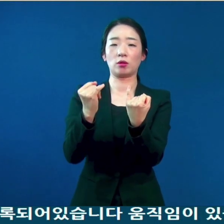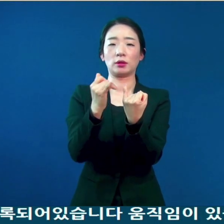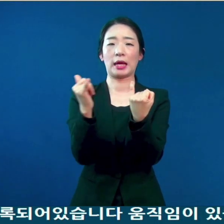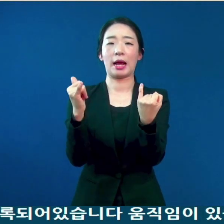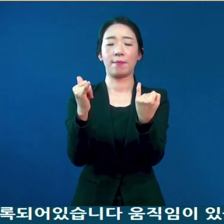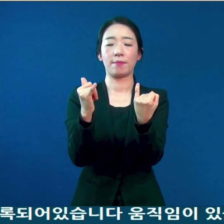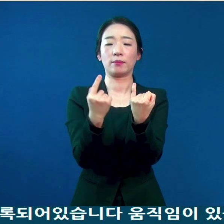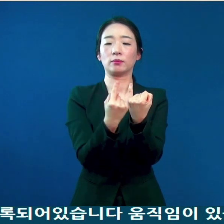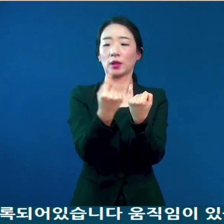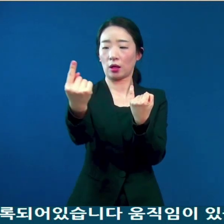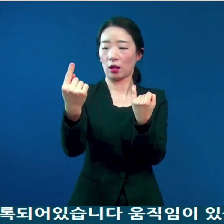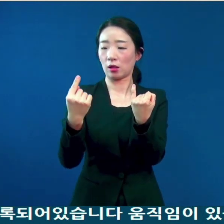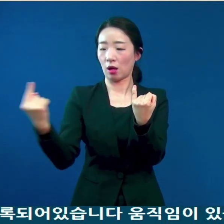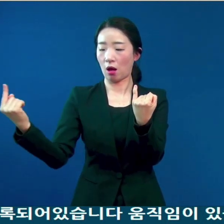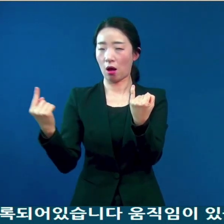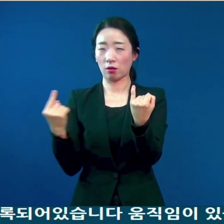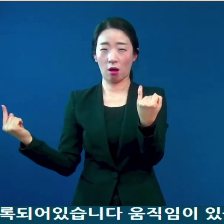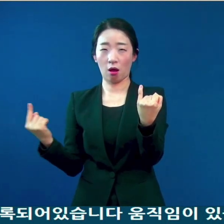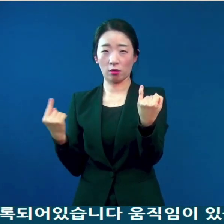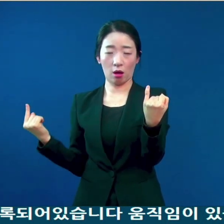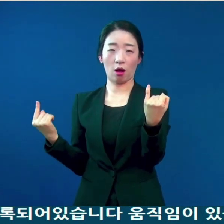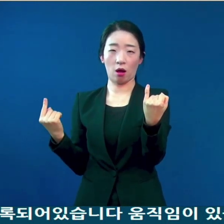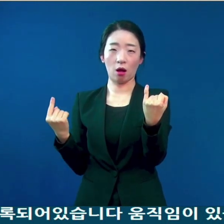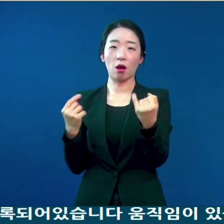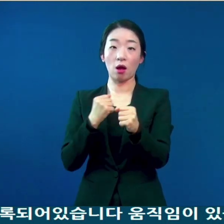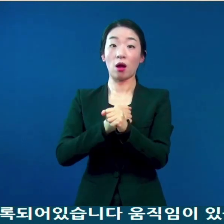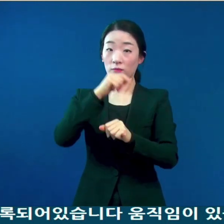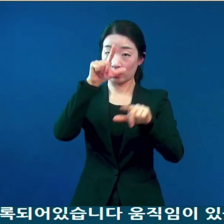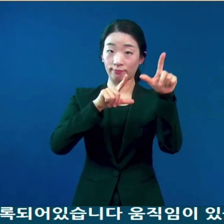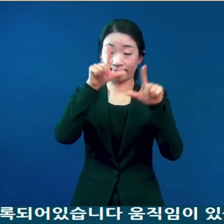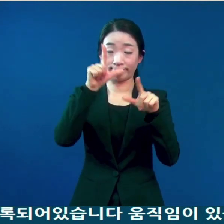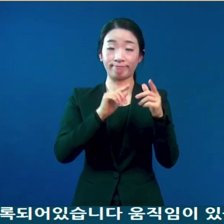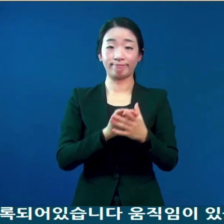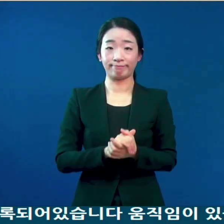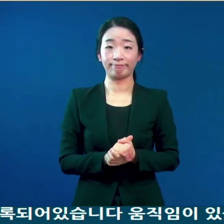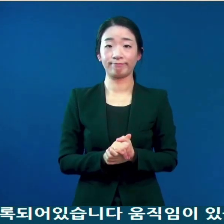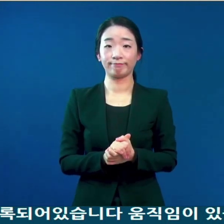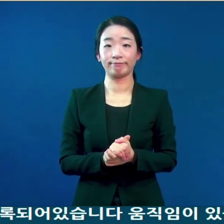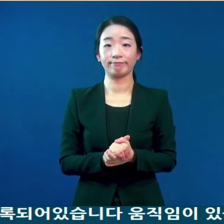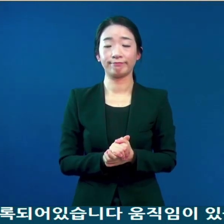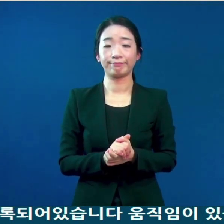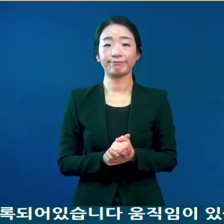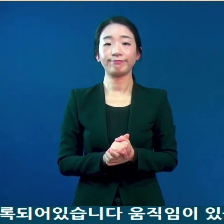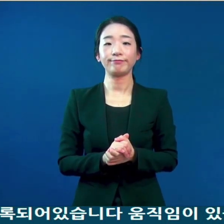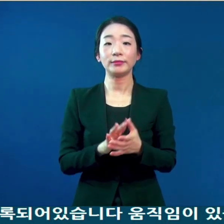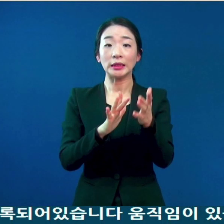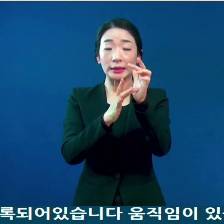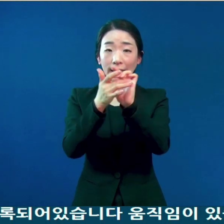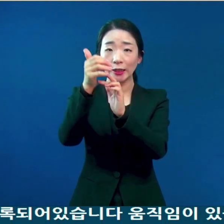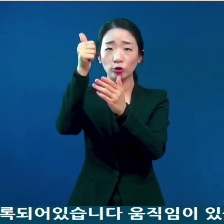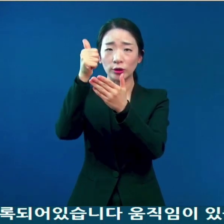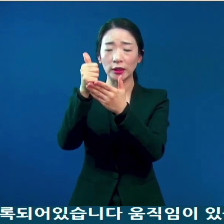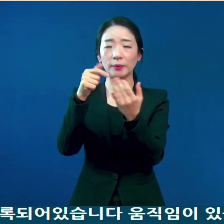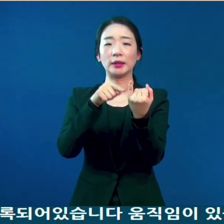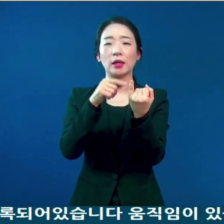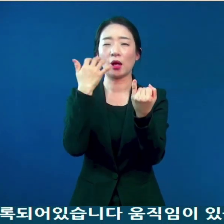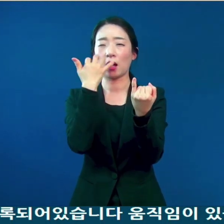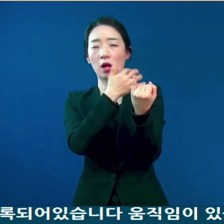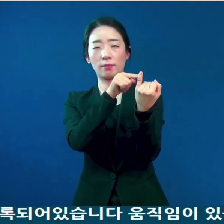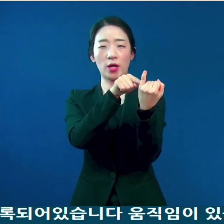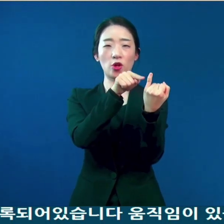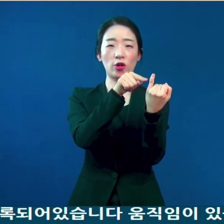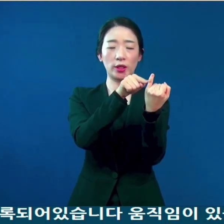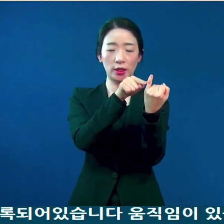모습이 보여지는 거예요. 여기서 나갔다 이렇게 되어 있습니다. 아마도 제가 추정하기에 예수님께서 이 가늠한 여인을